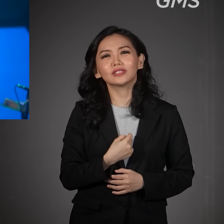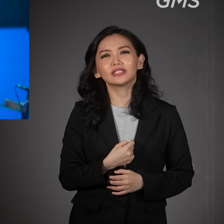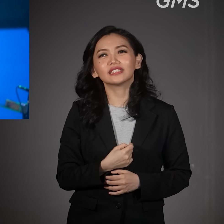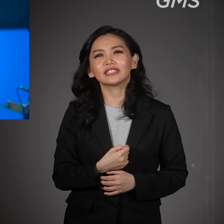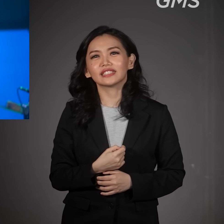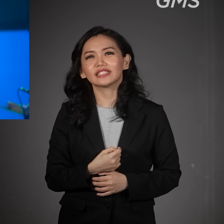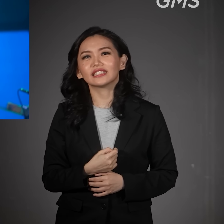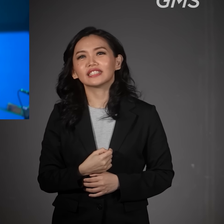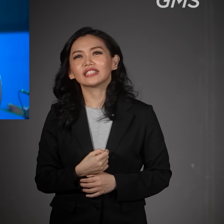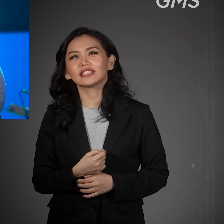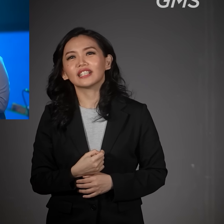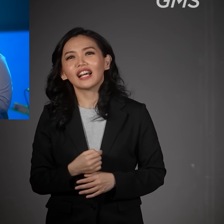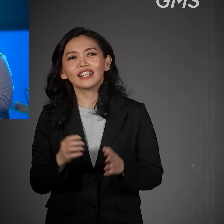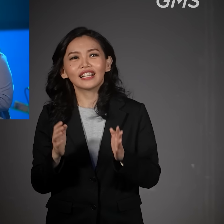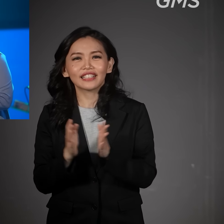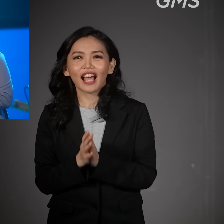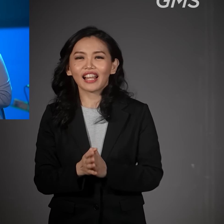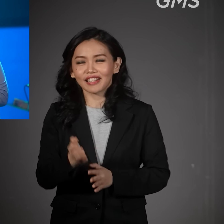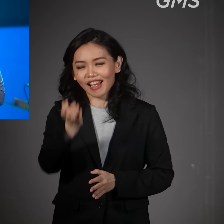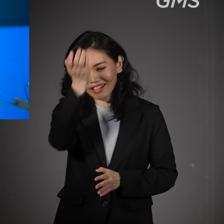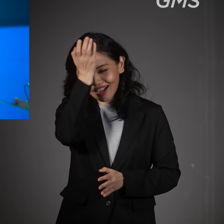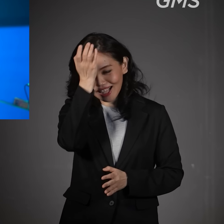dan Rajaku.